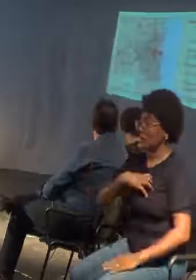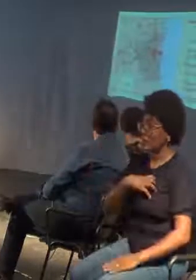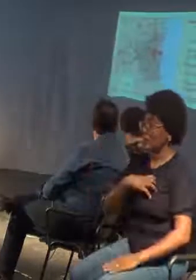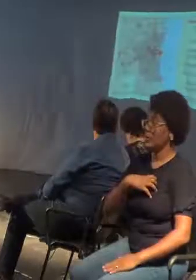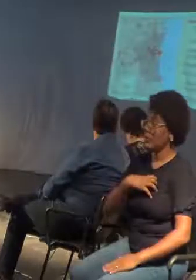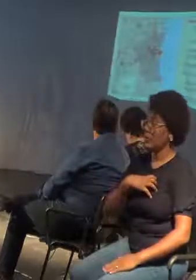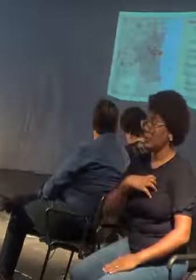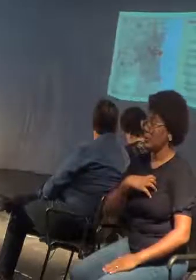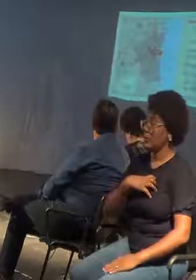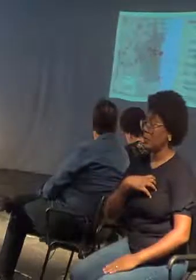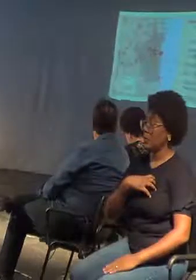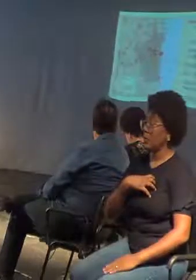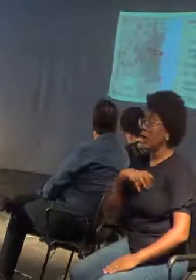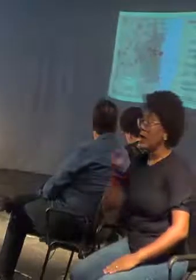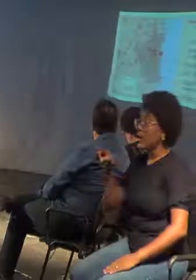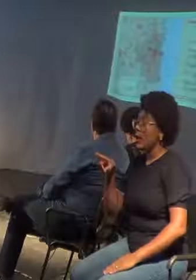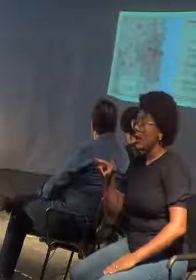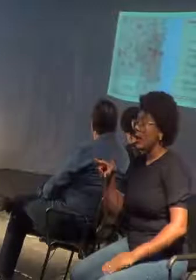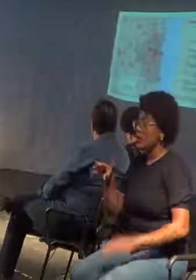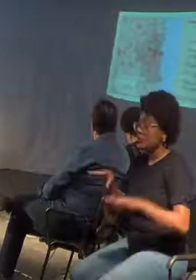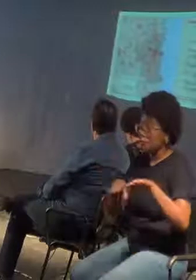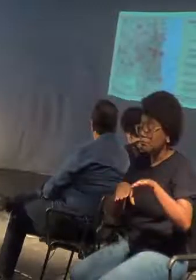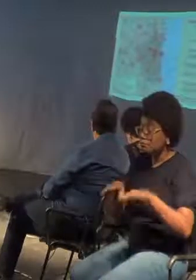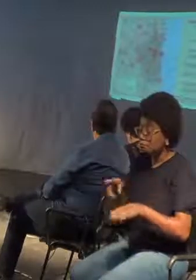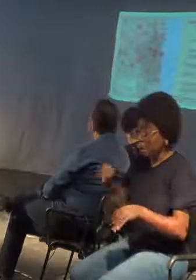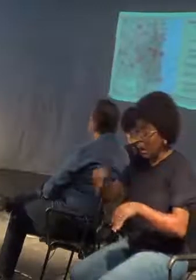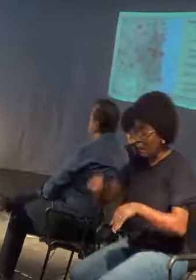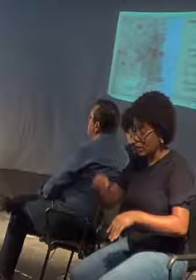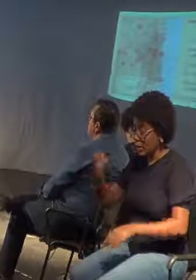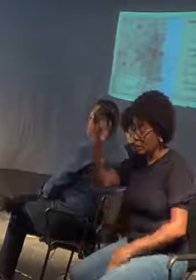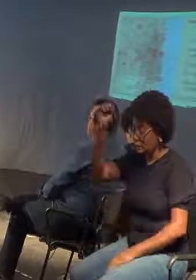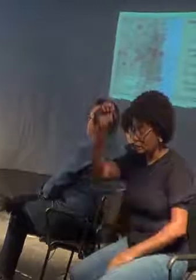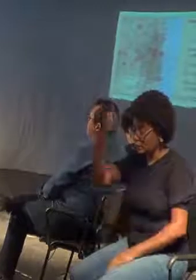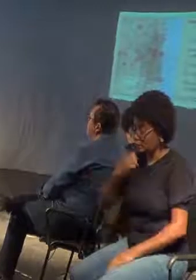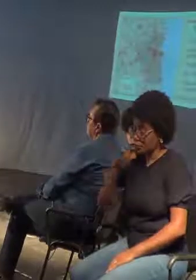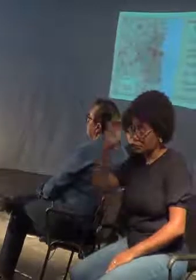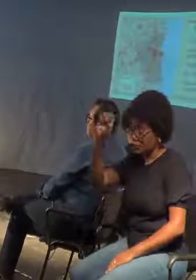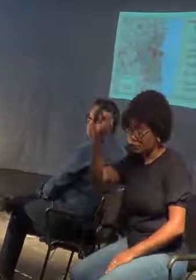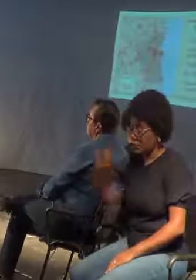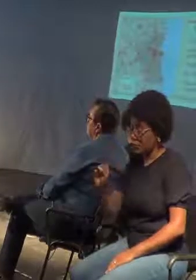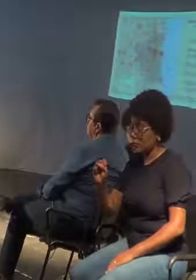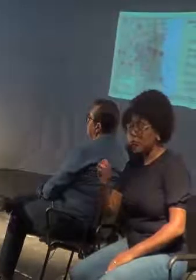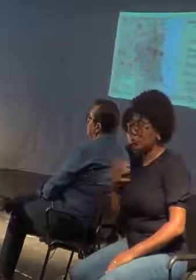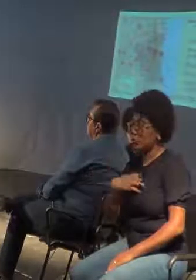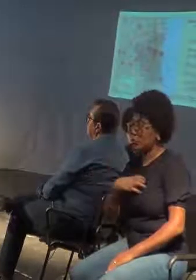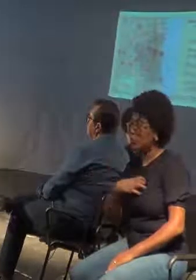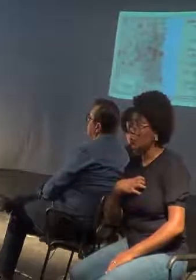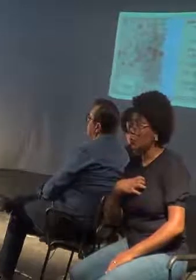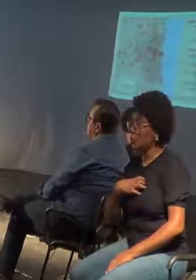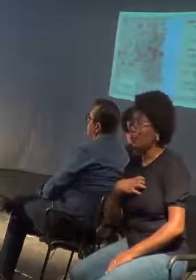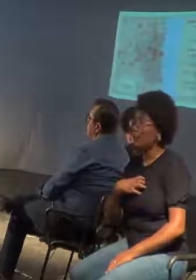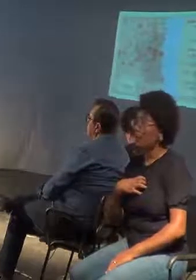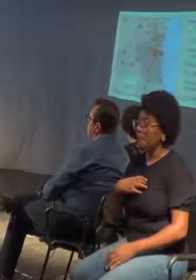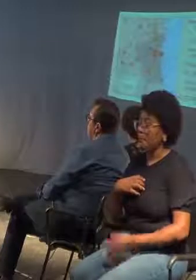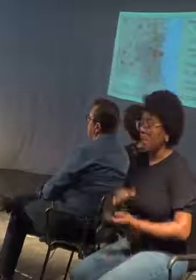eles consideram que, no caso do território litoral sul, ela extrapola os 26 municípios que